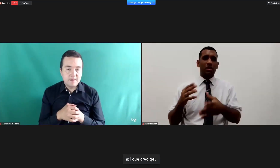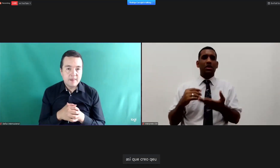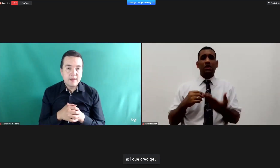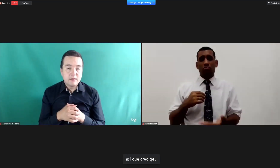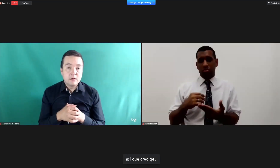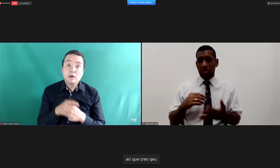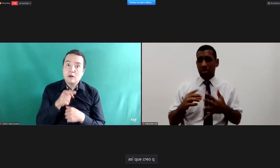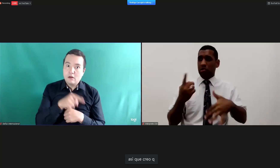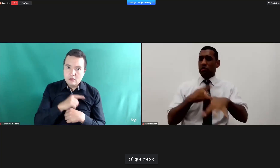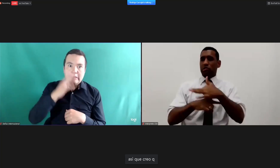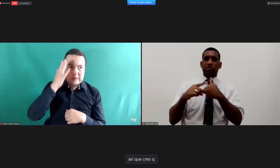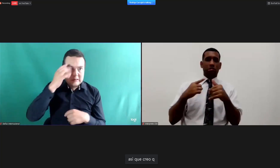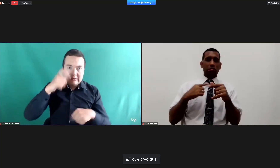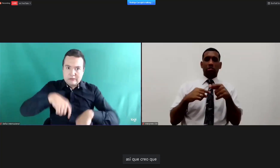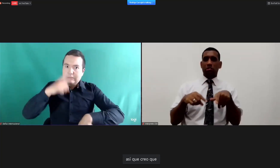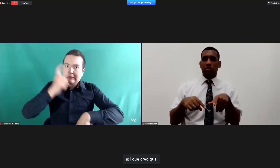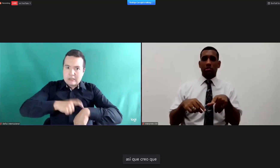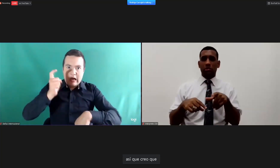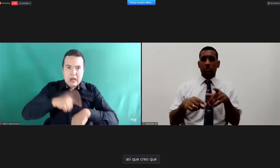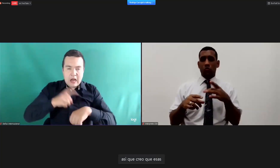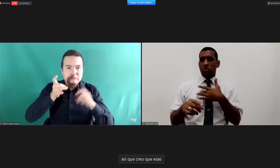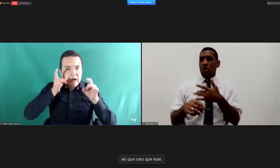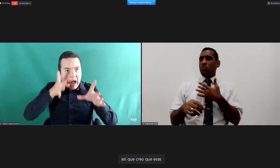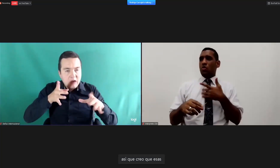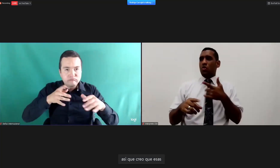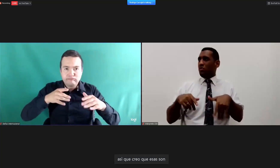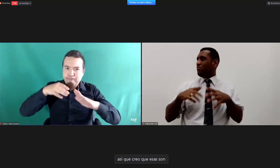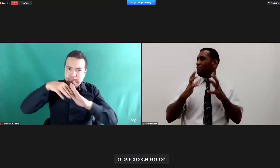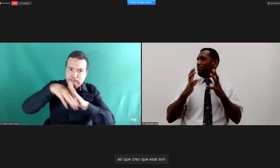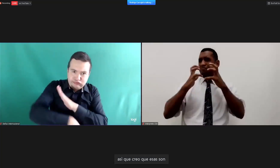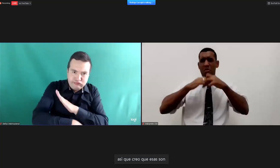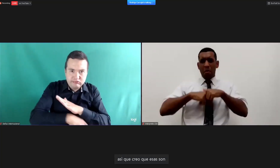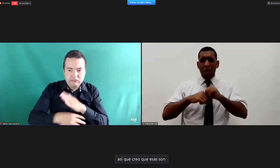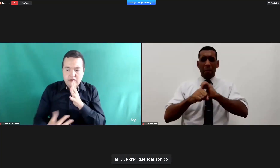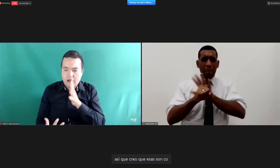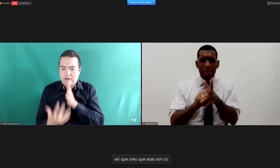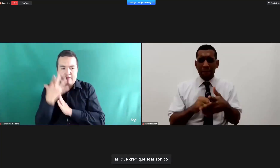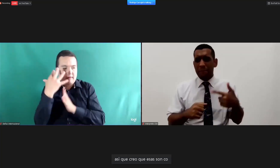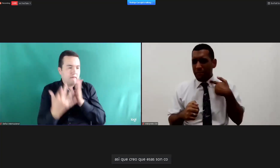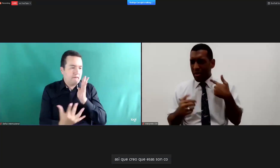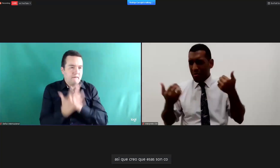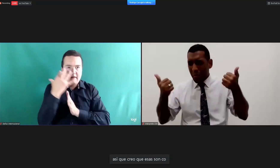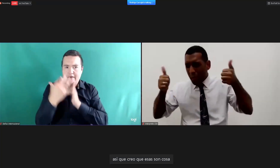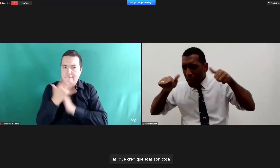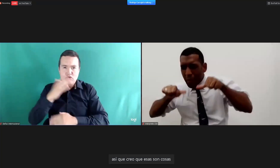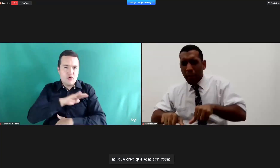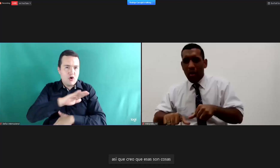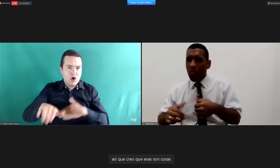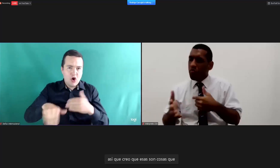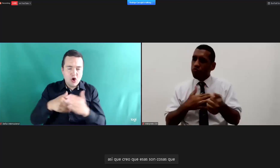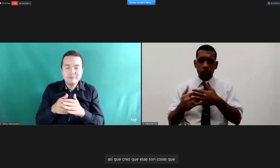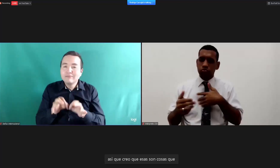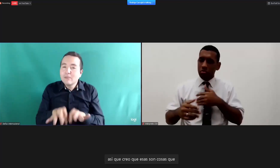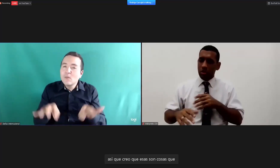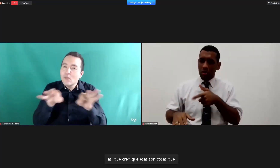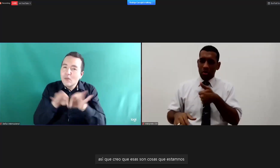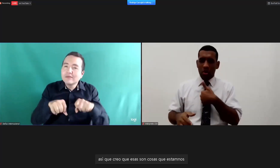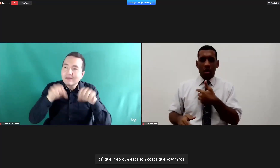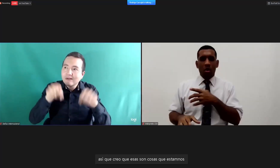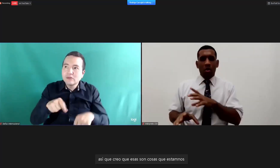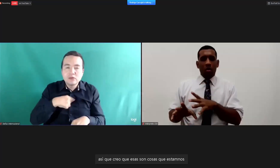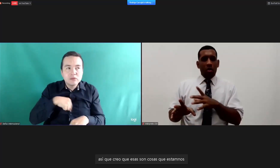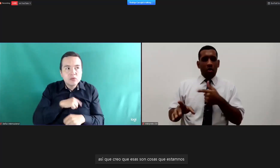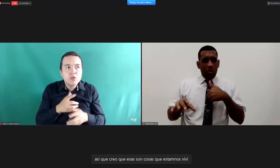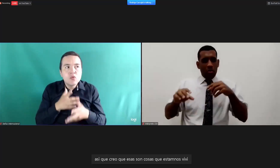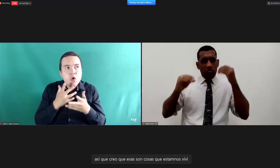estamos viviendo, de toda esta crisis que nos afecta a todos, podamos o tengamos que sacar algunas cosas buenas